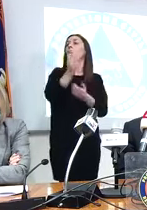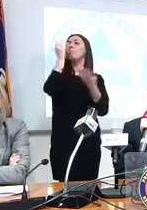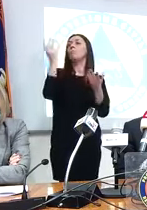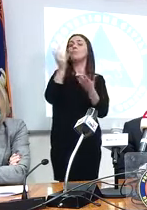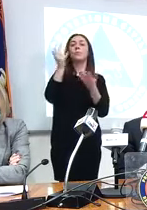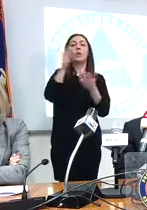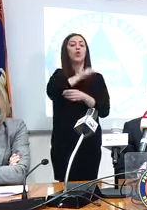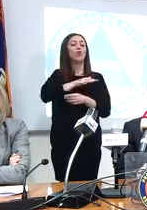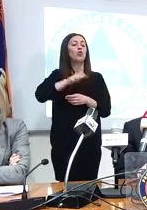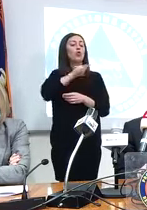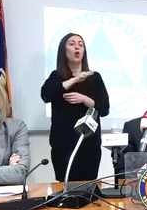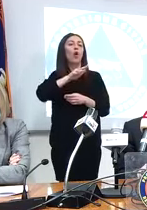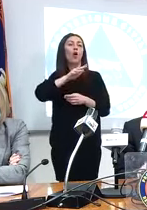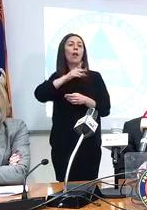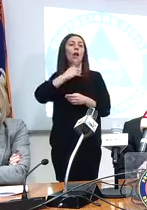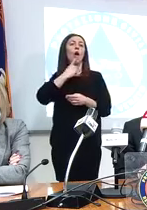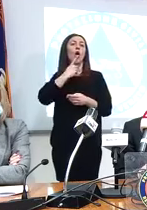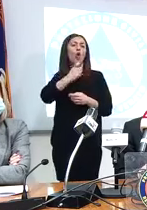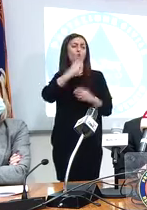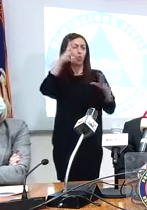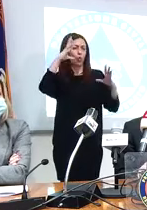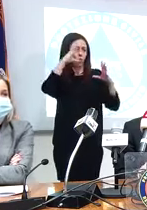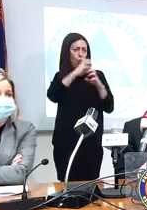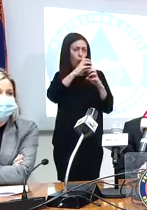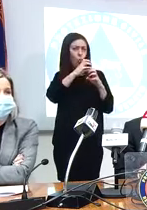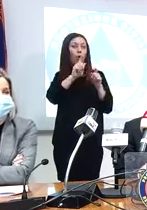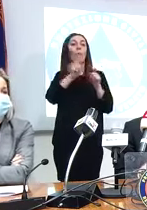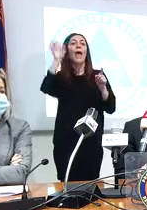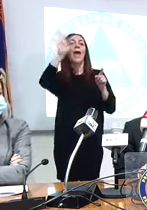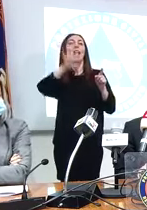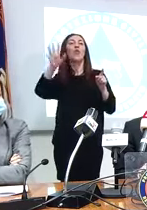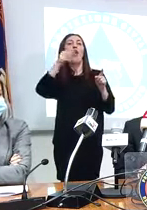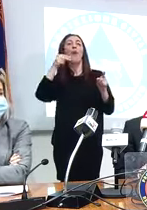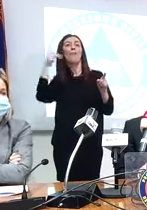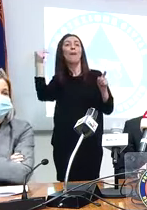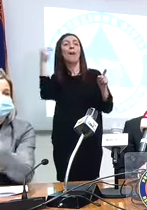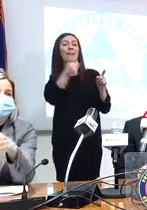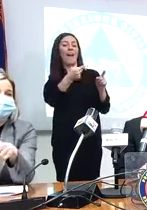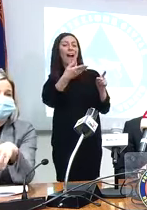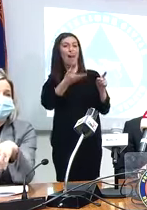l'Europa, ma guardate che se non c'è un duro rosso